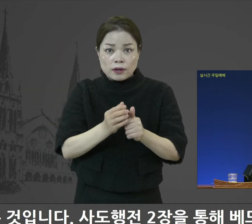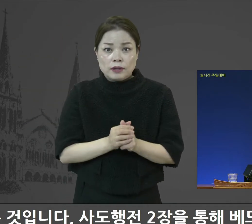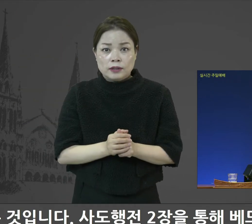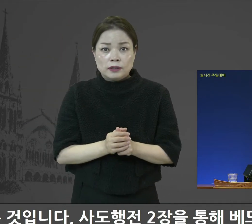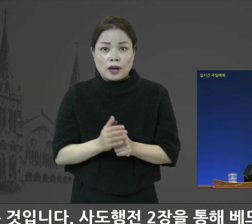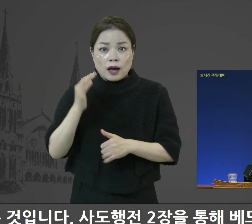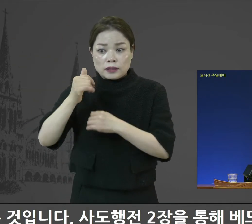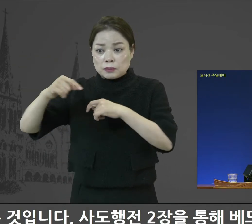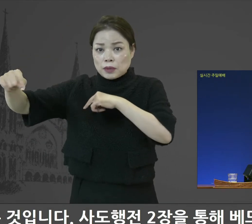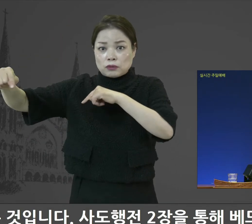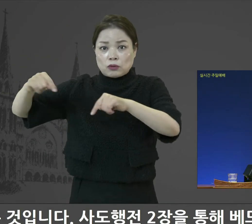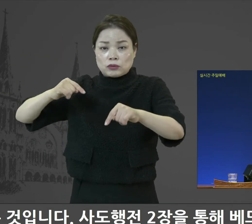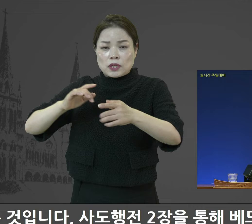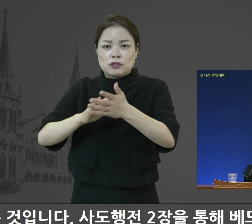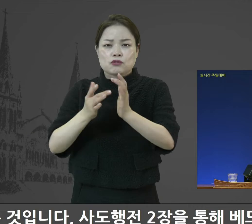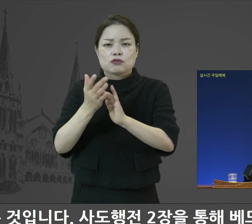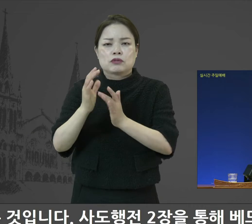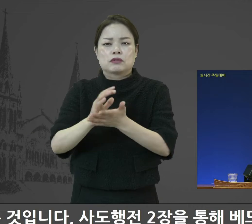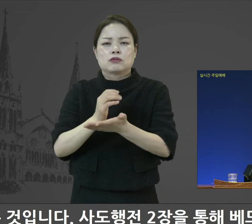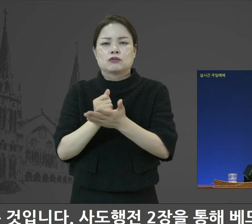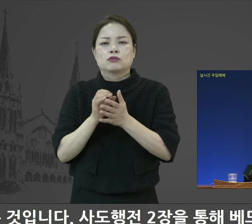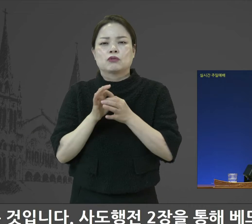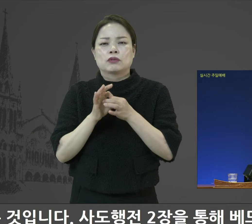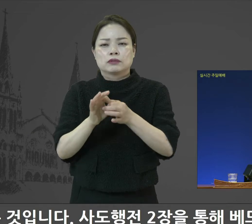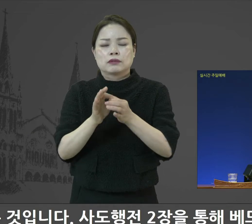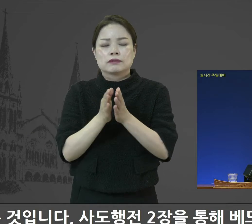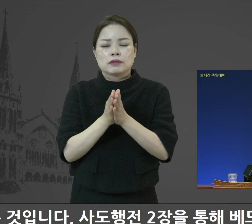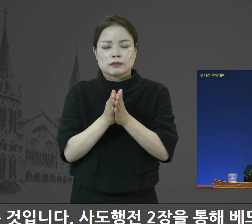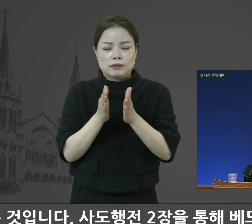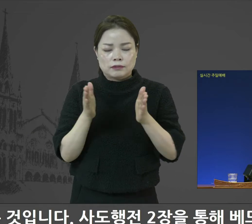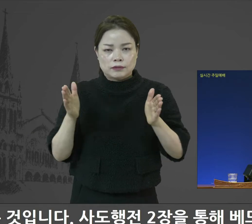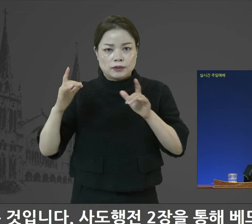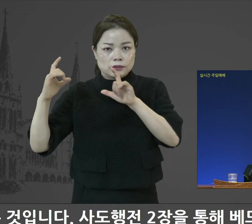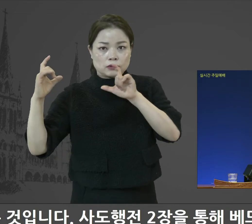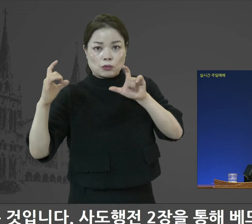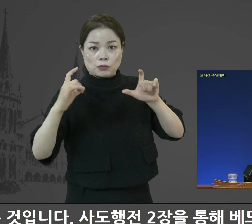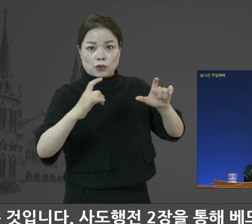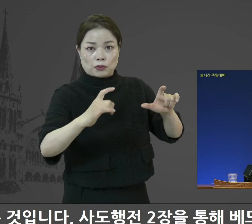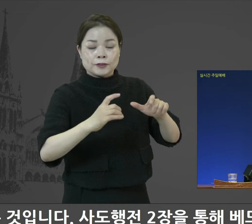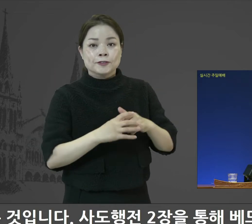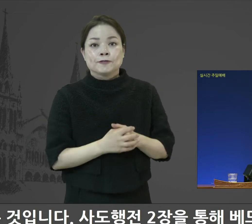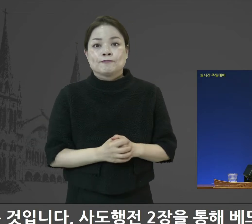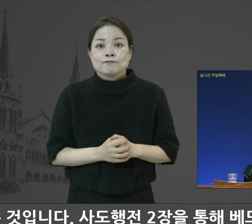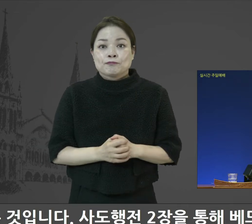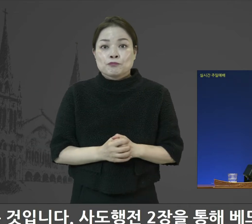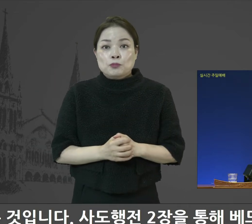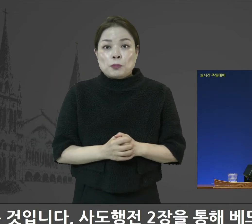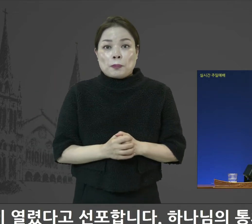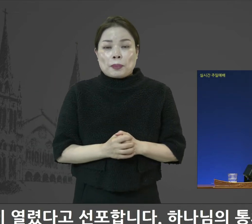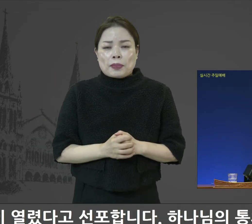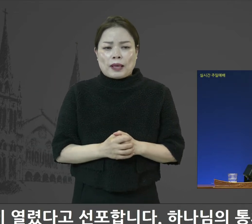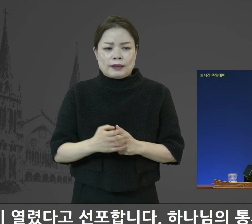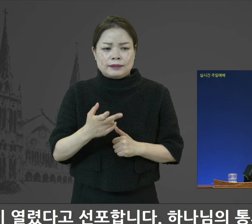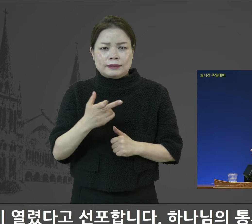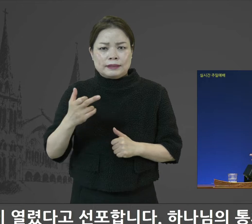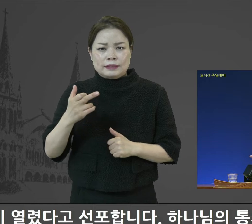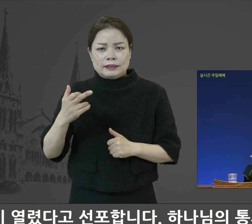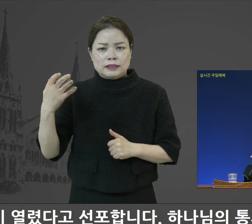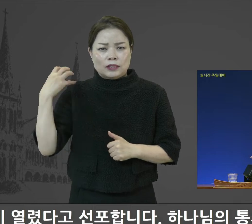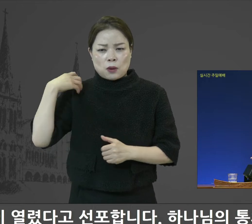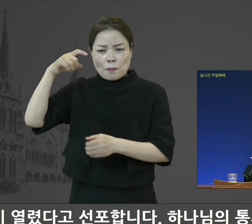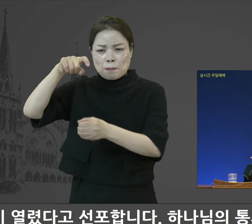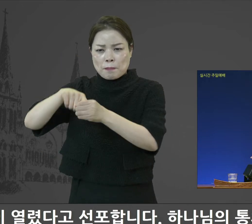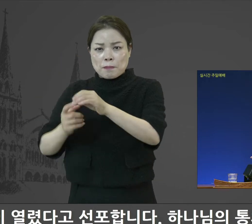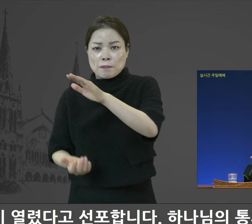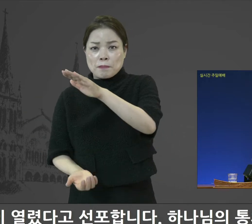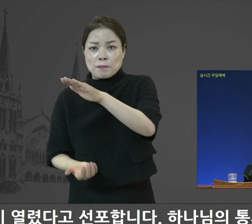하나님의 통치가 예수 그리스도를 통해서 시작되었다, 이렇게 선포하는 거죠. 그것이 큰일이 완성된